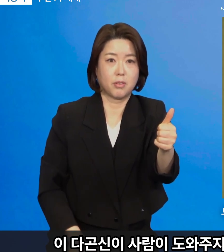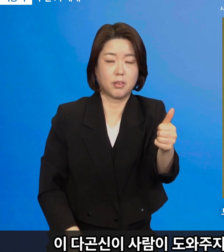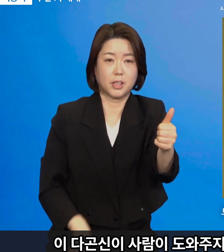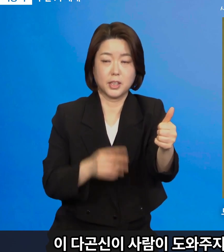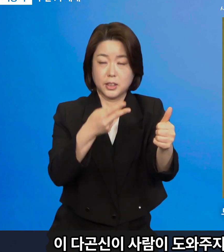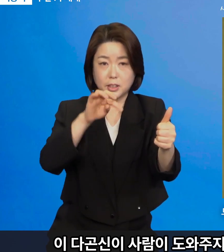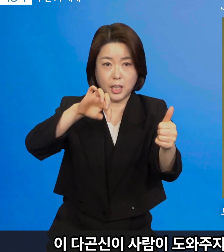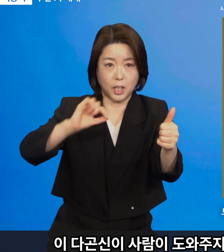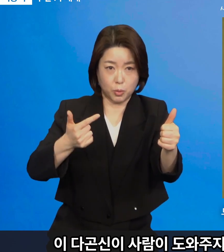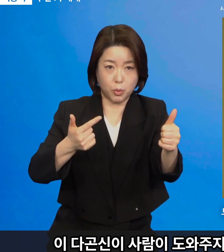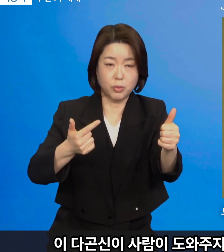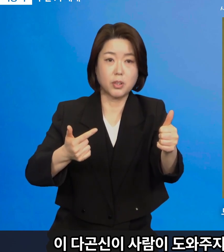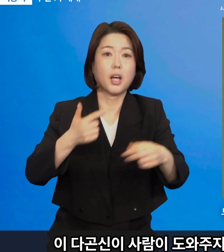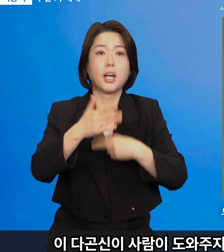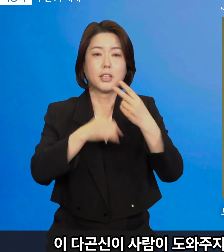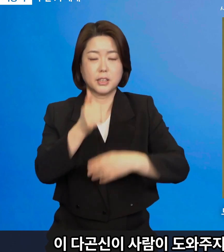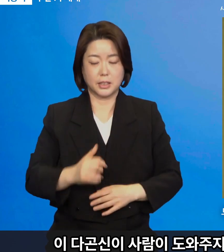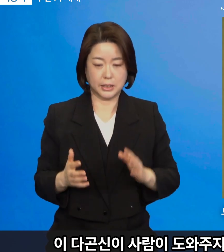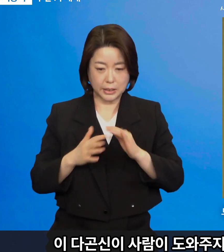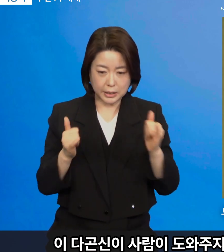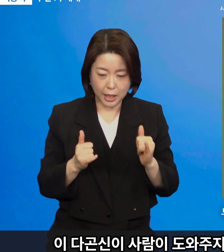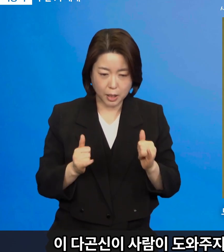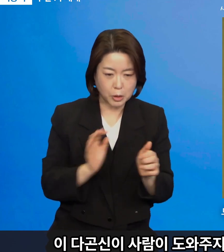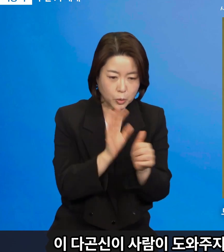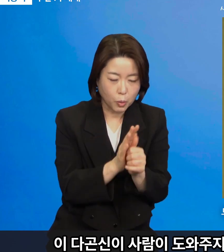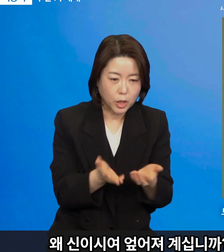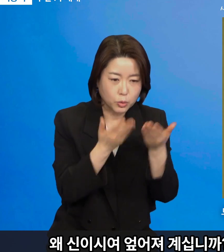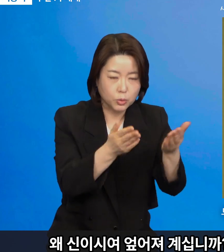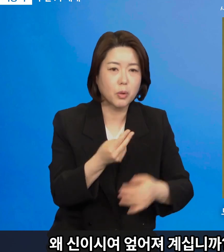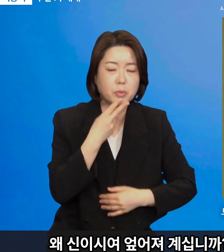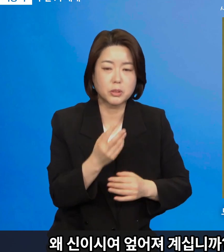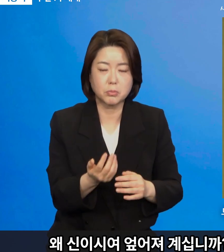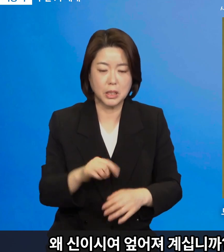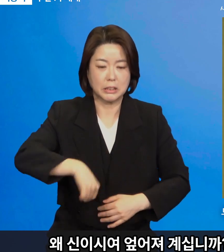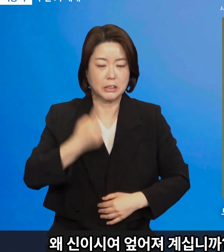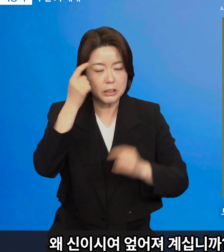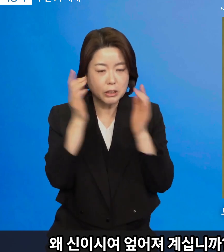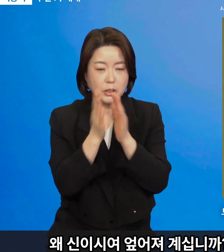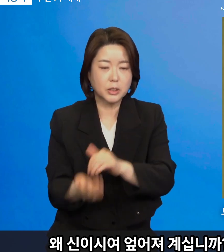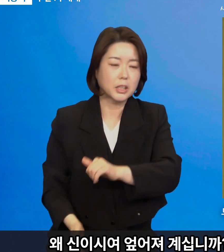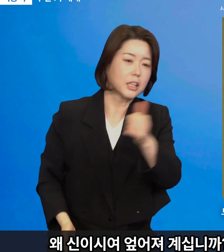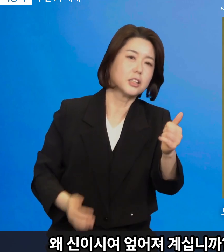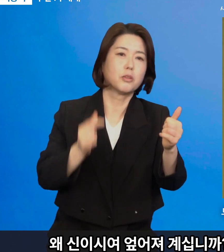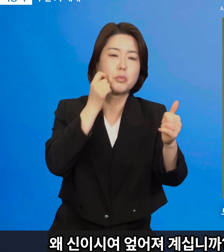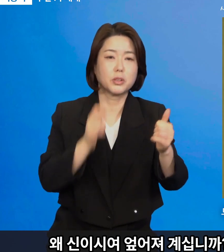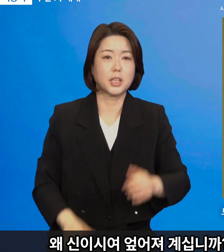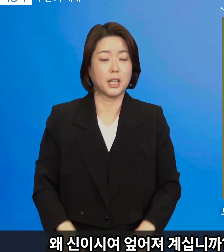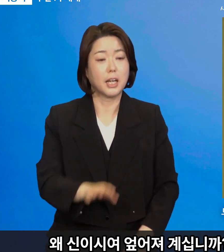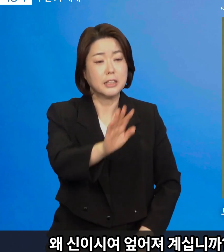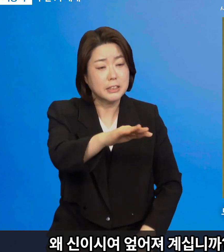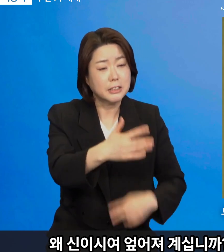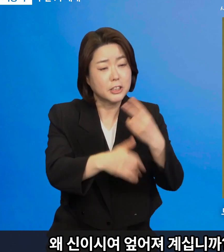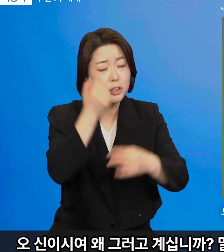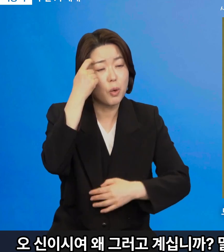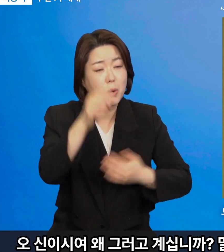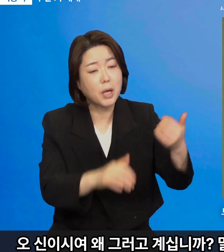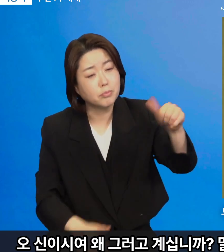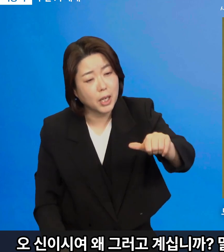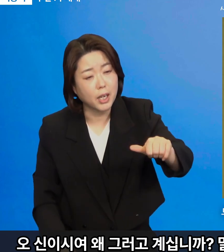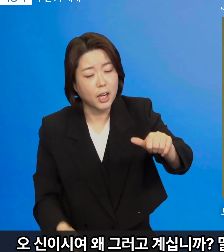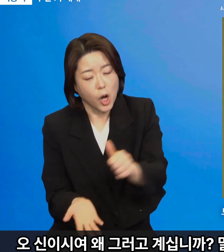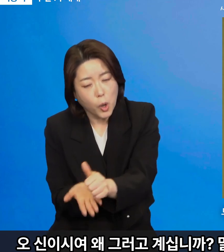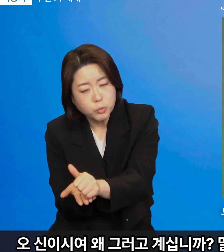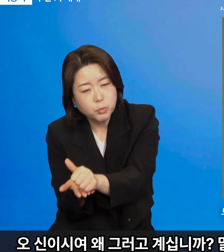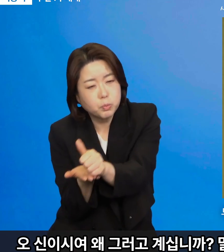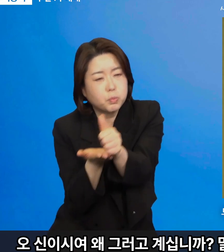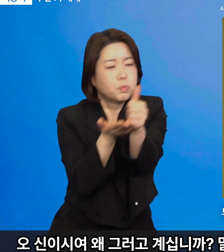다곤신이 사람이 도와주지 않으면 일어나지도 못합니다. 왜 신이시여 엎어져 계십니까? 저희가 부축해 드리겠습니다. 어우